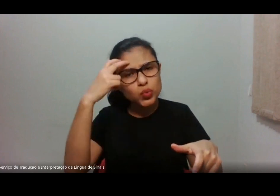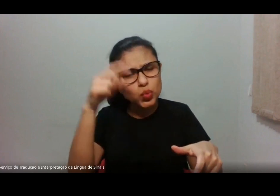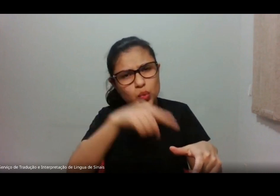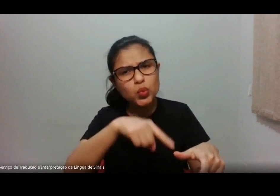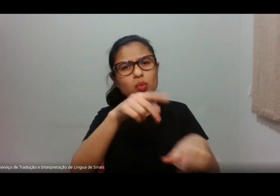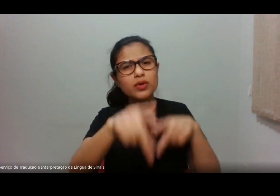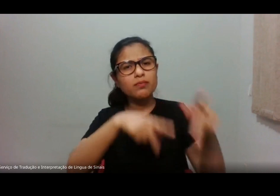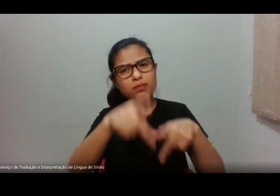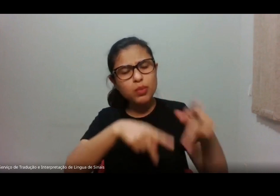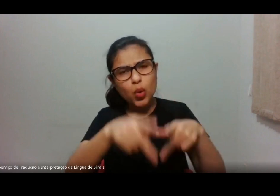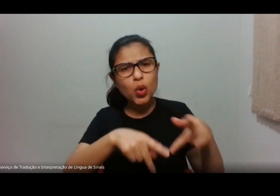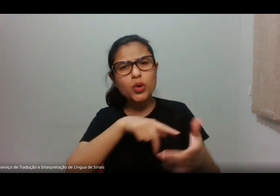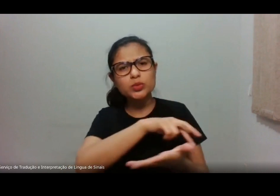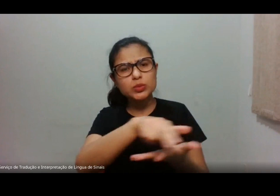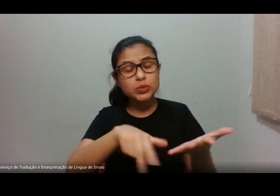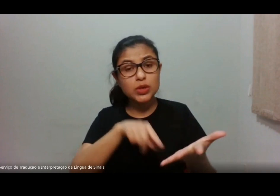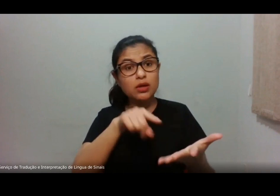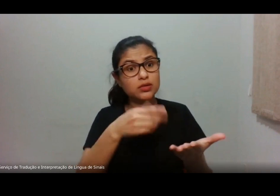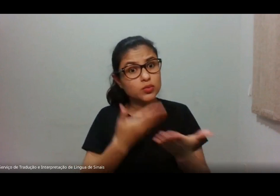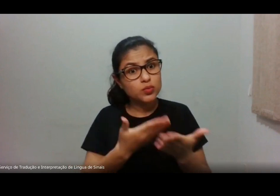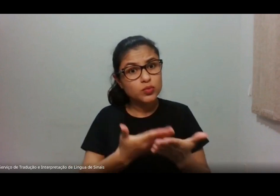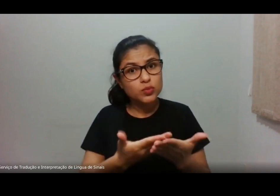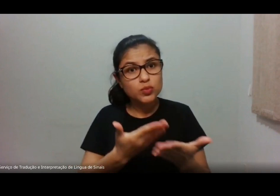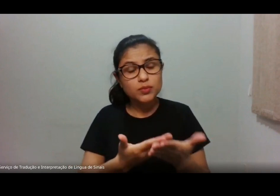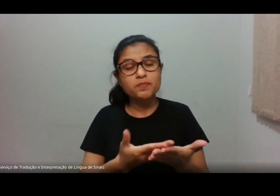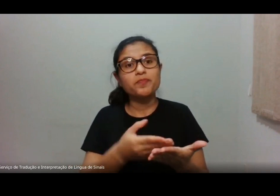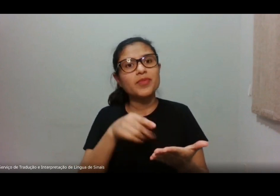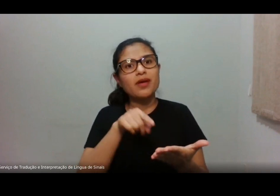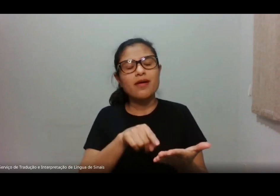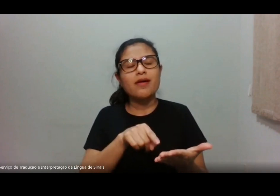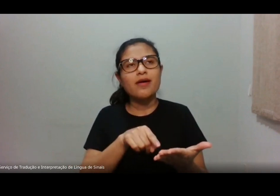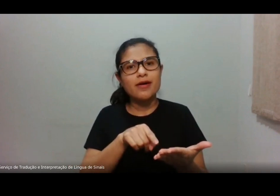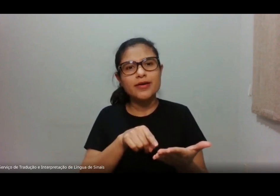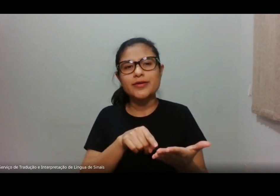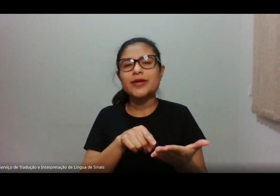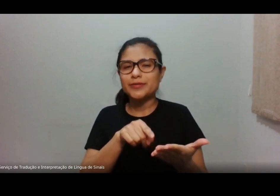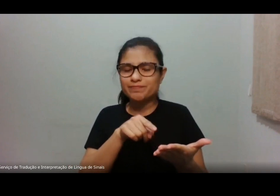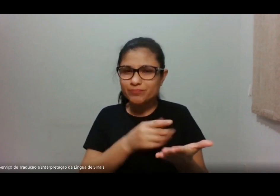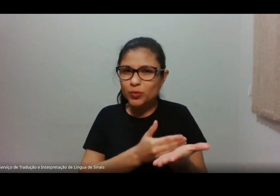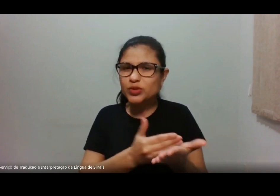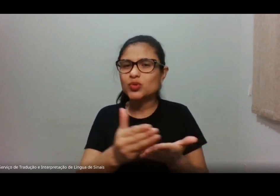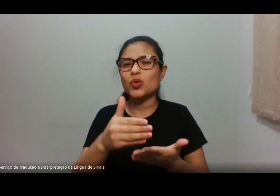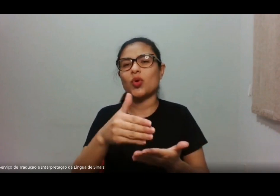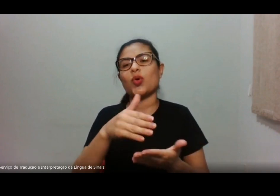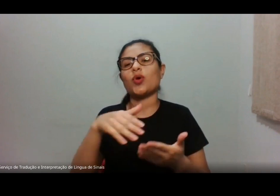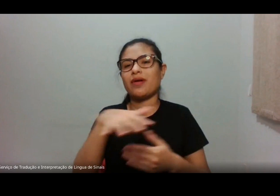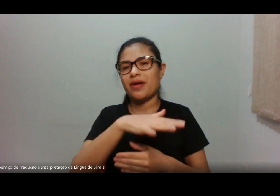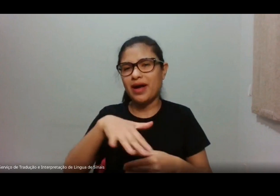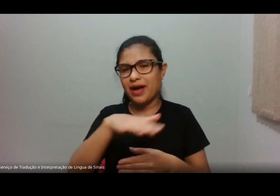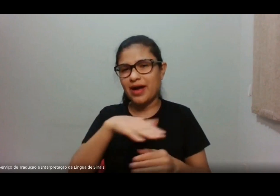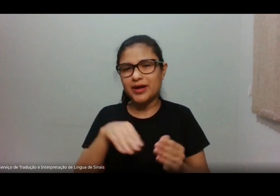os grupos e tal. E assim, ele pulou, ou escorregou devagarinho para a